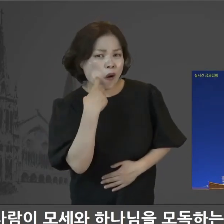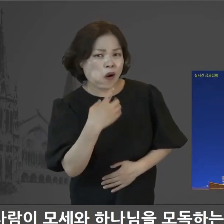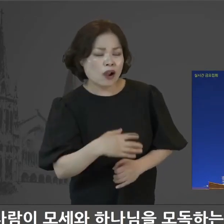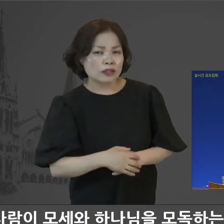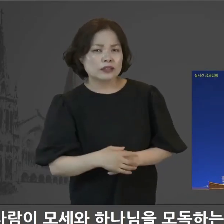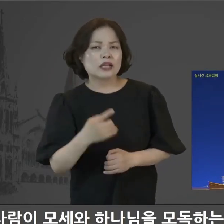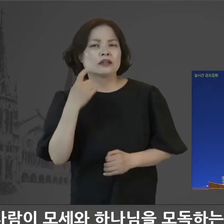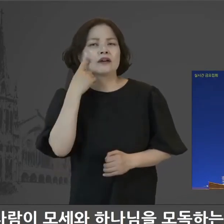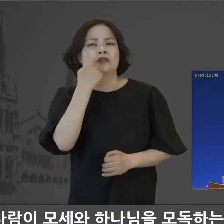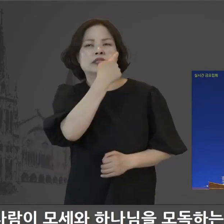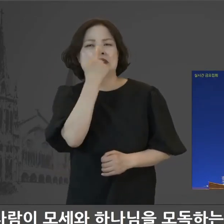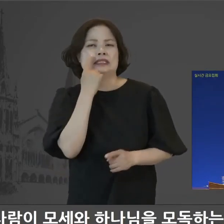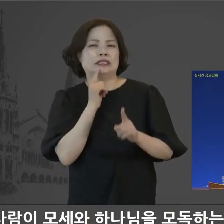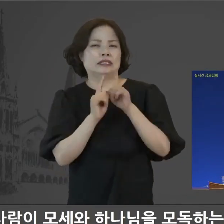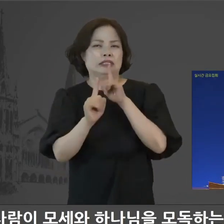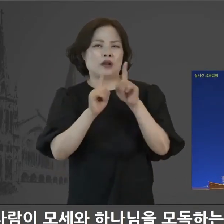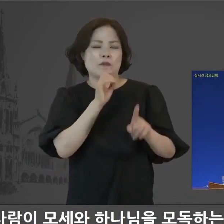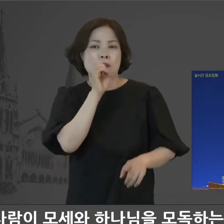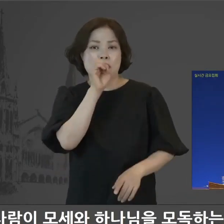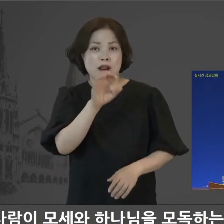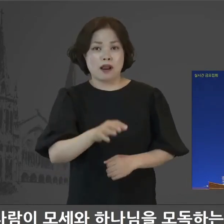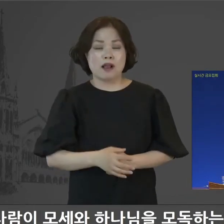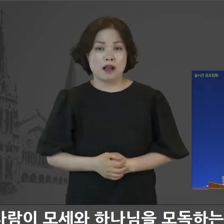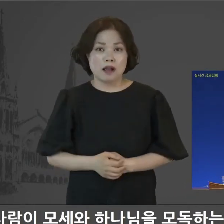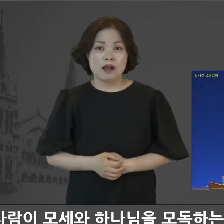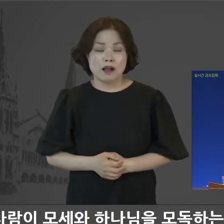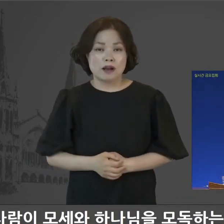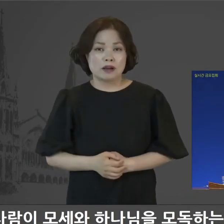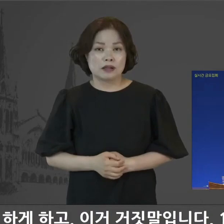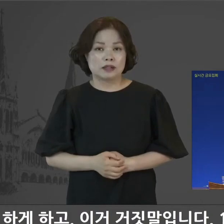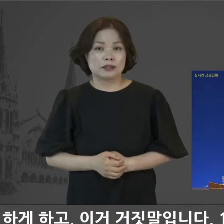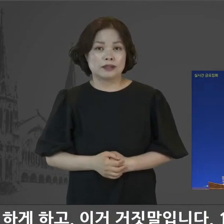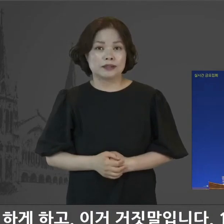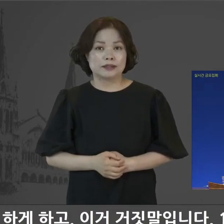그게 거짓 증인이었다 얘기를 하고요.